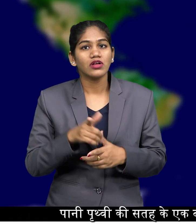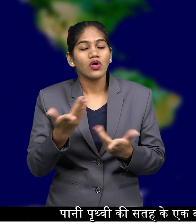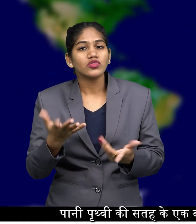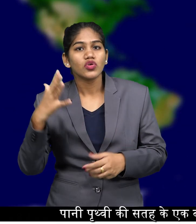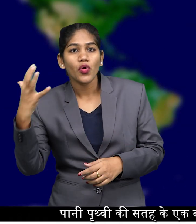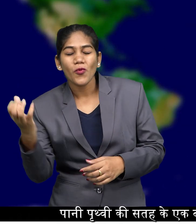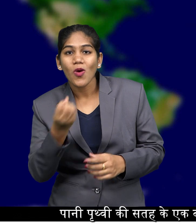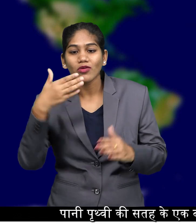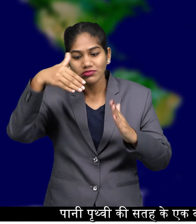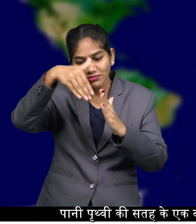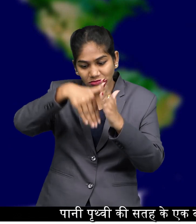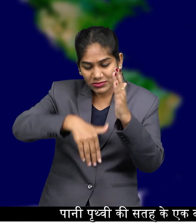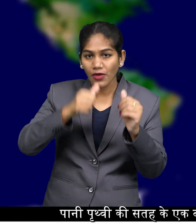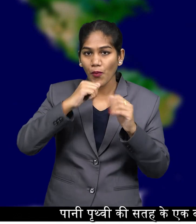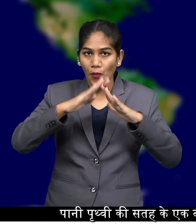है।